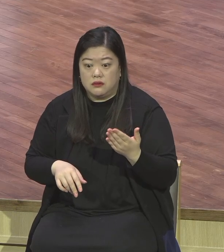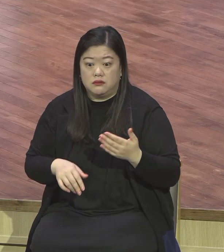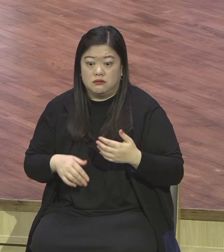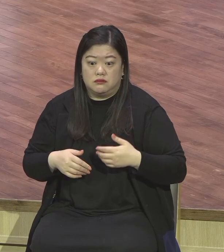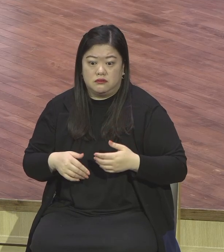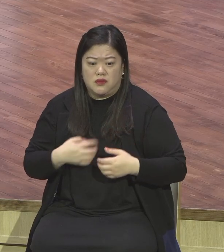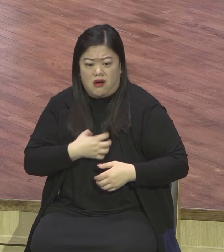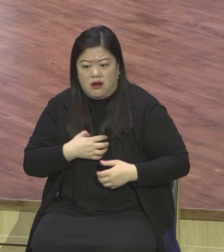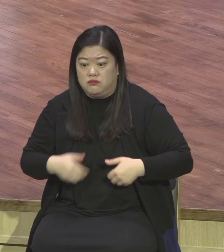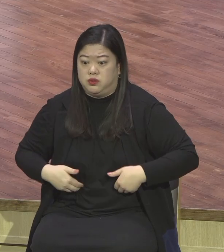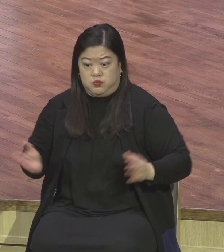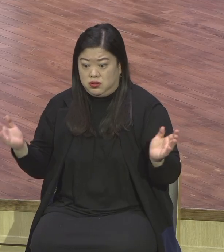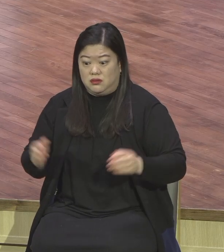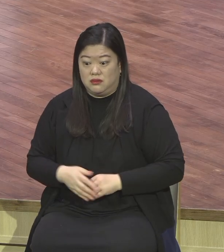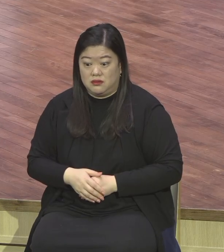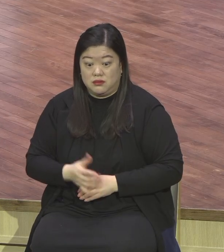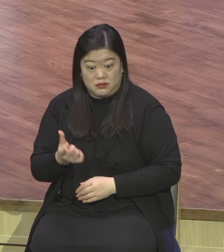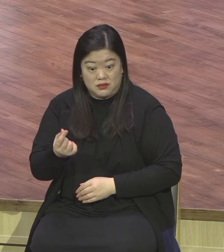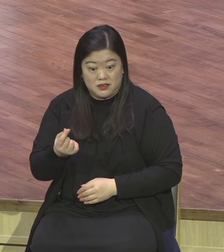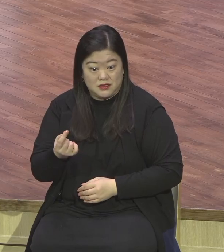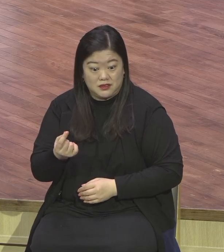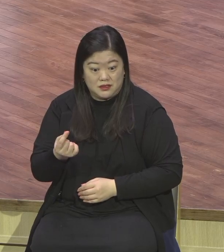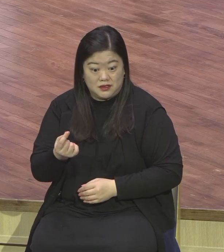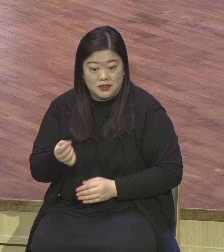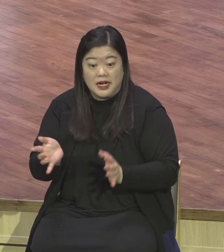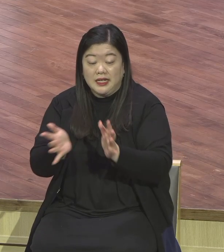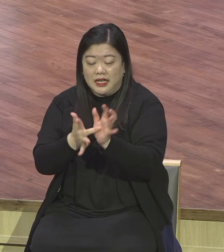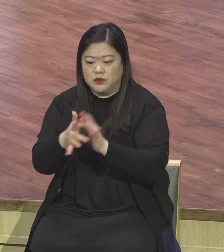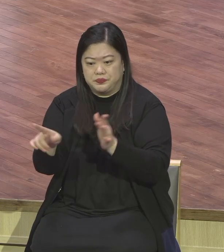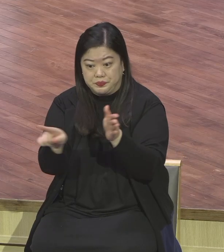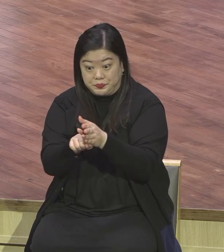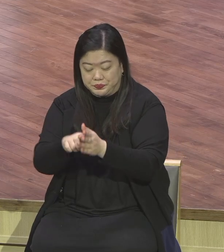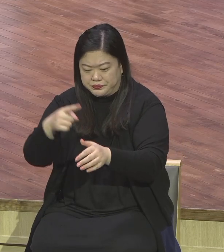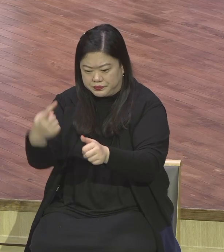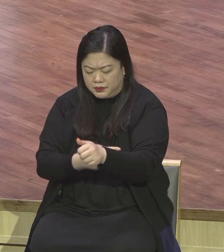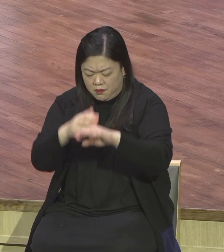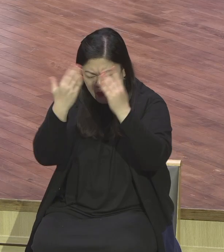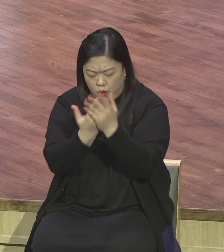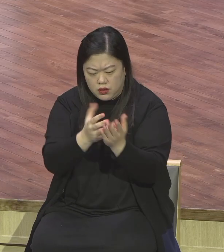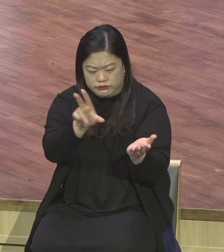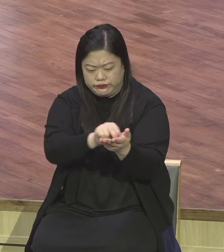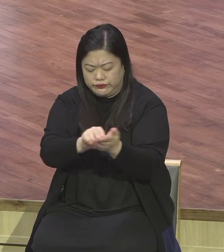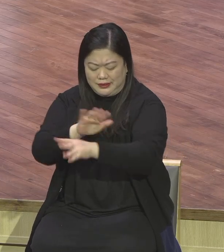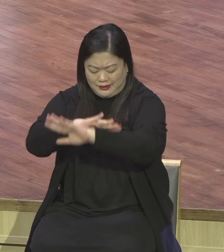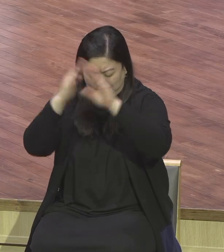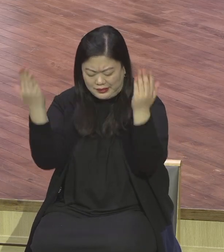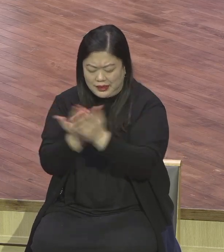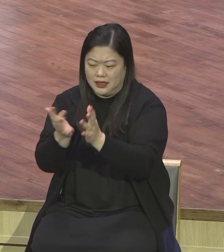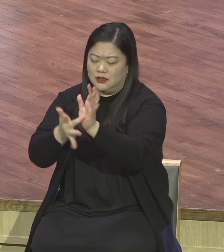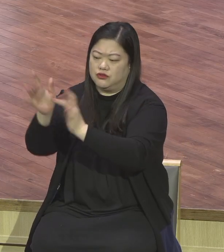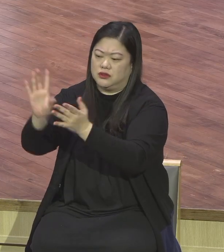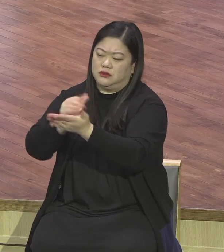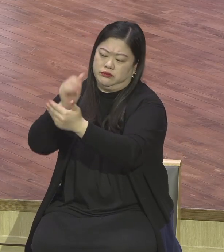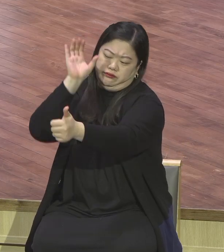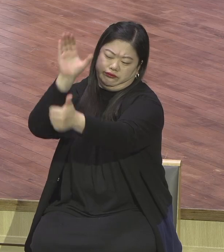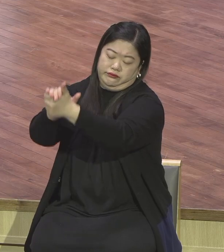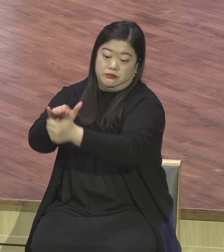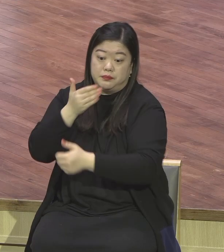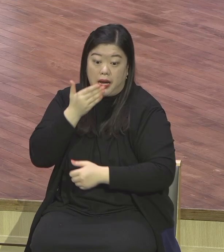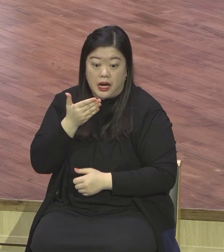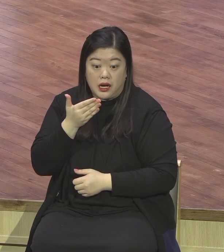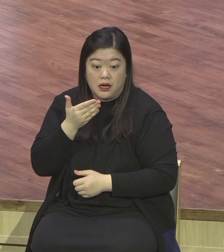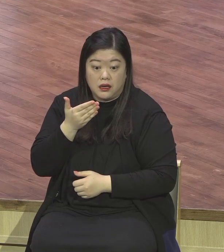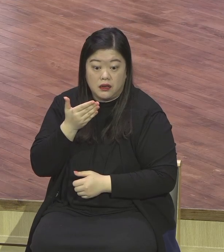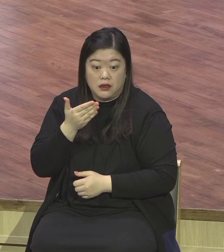죽고 살고 하지만 우리는 그게 아니에요 예수를 믿는 순간에 예수 권위소가 다 해결하셨다 몇